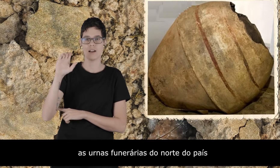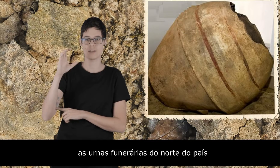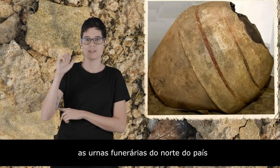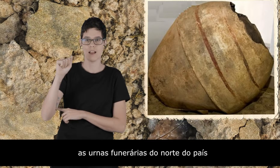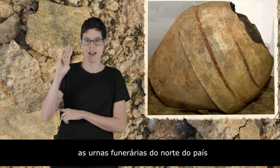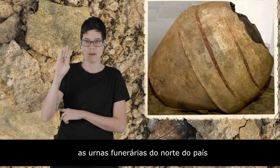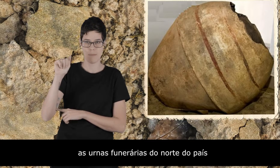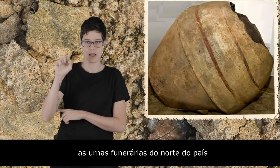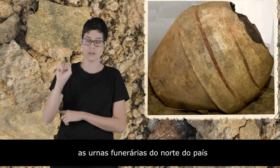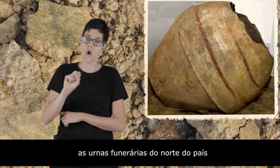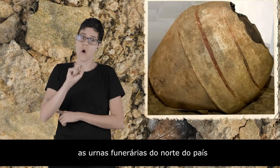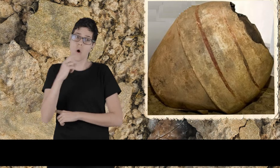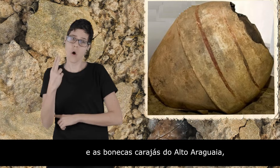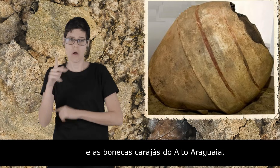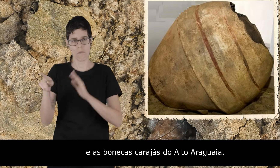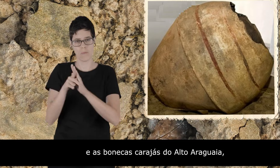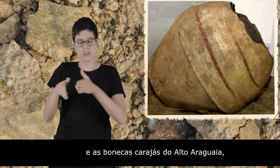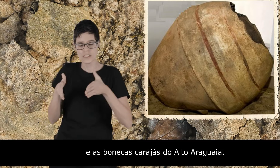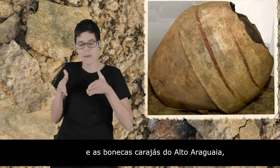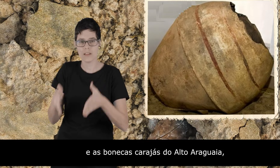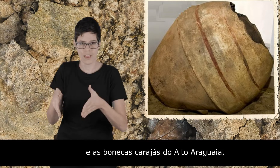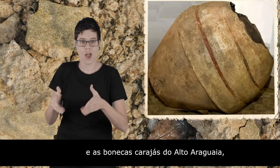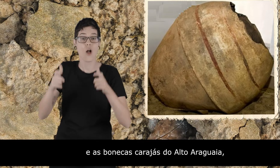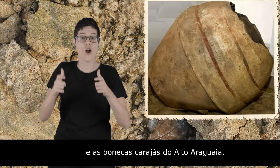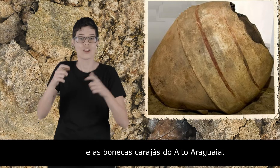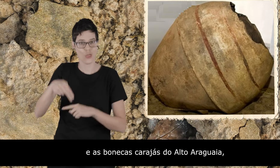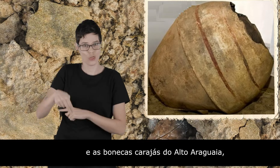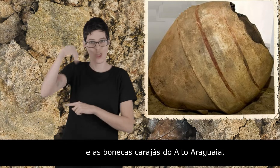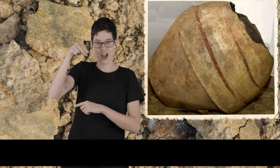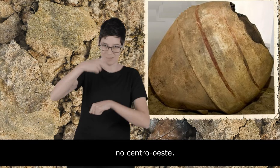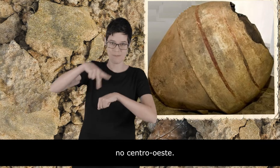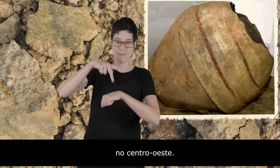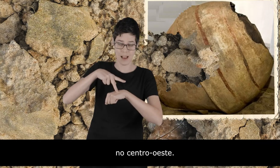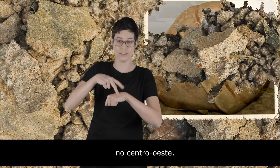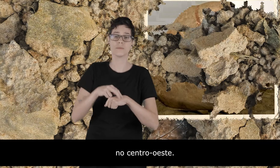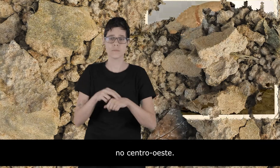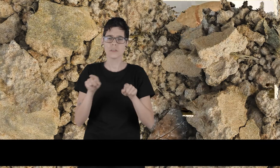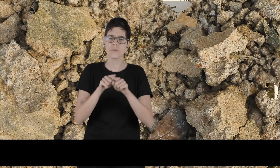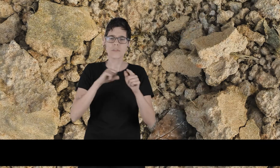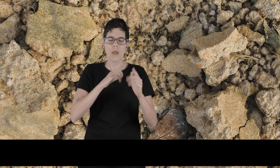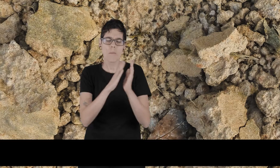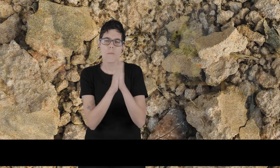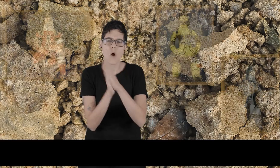urnas funerárias do norte do país, e as bonecas carajás do Alto Araguaia, no centro-oeste.